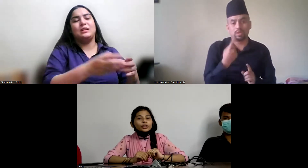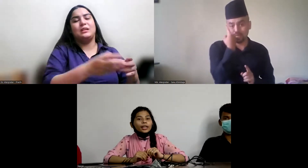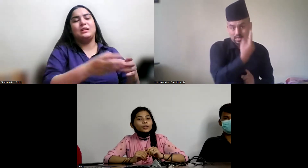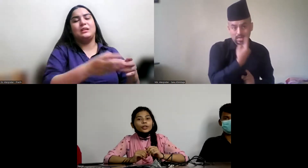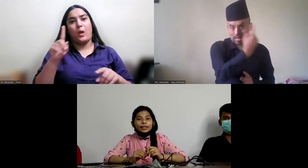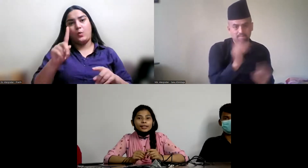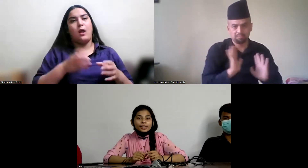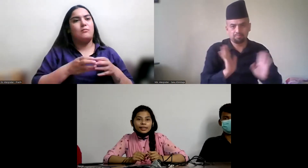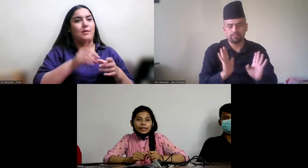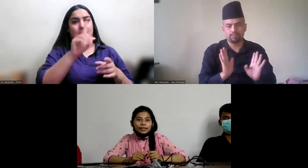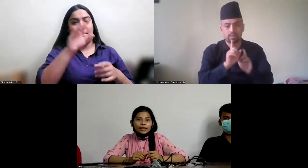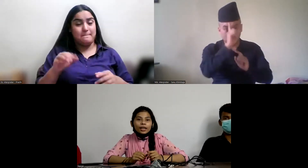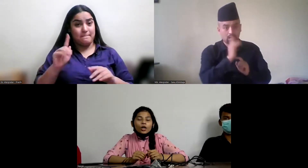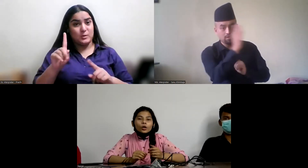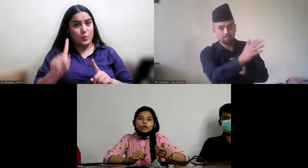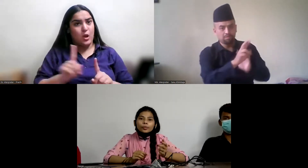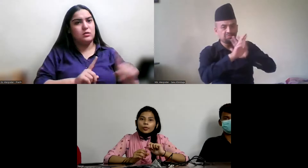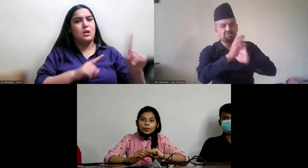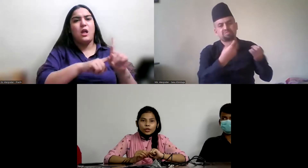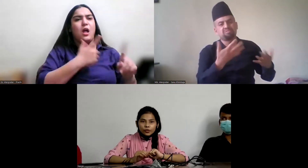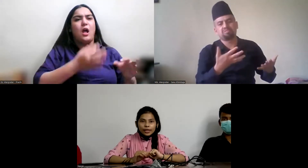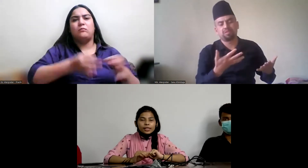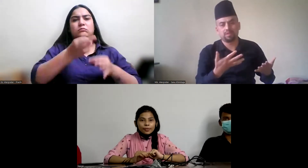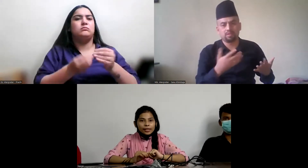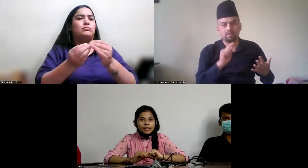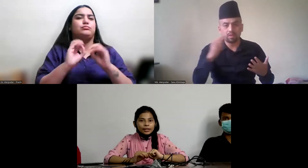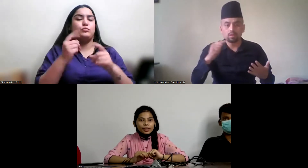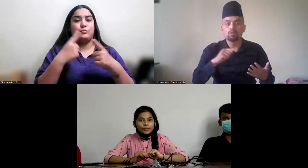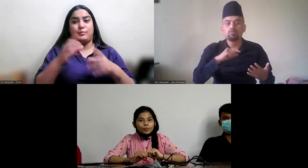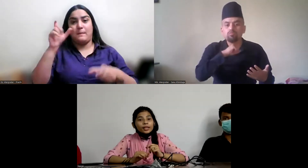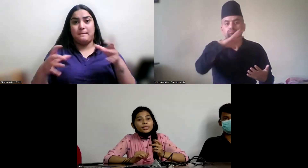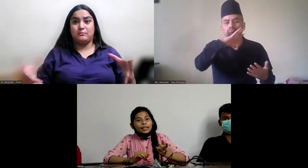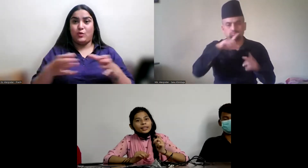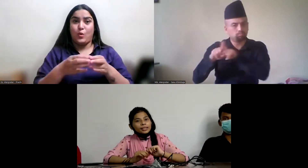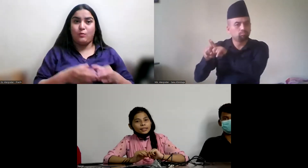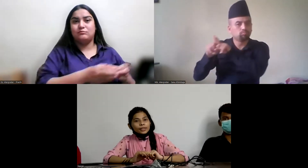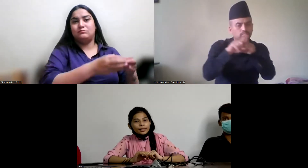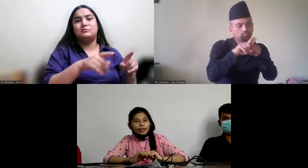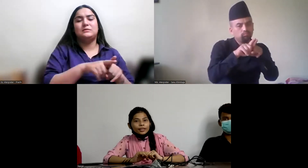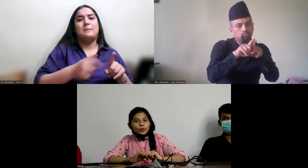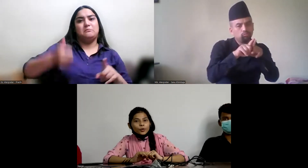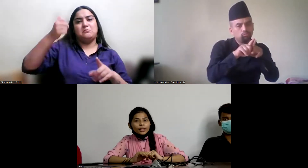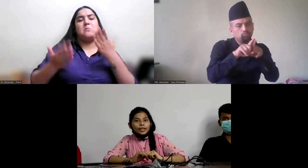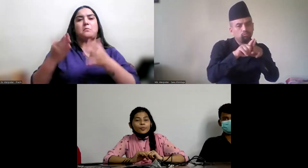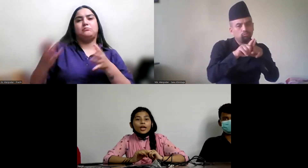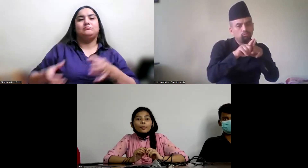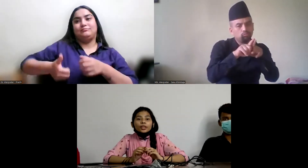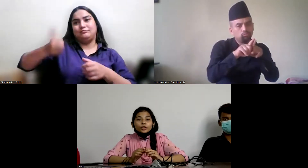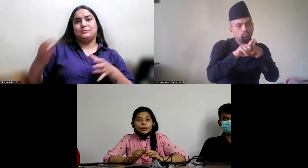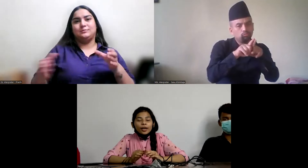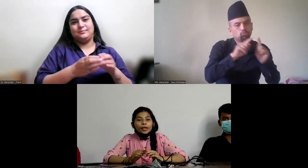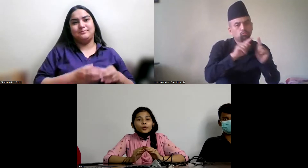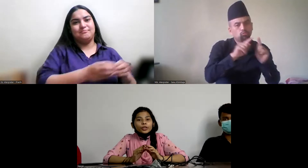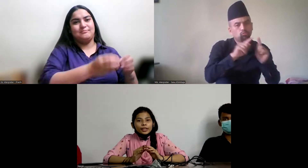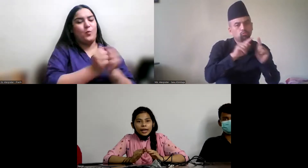होते तो शायद कोई नतीजा नहीं निकलता। कुछ मामलों में कुछ वयस्क हमारे साथ गए। साथ जाने से ये फायदा हुआ कि